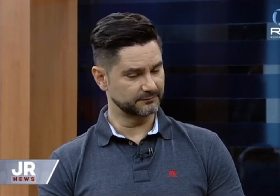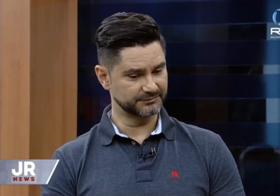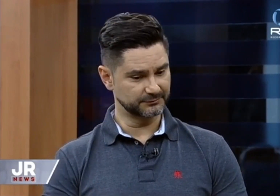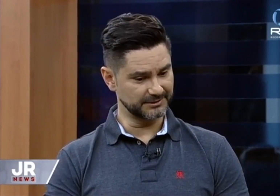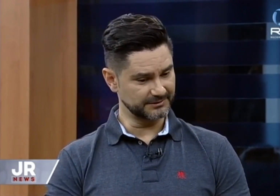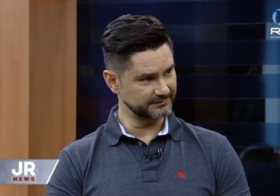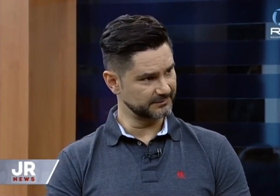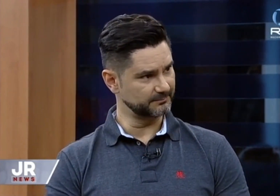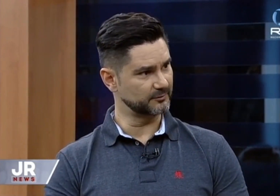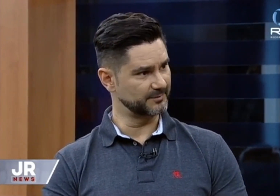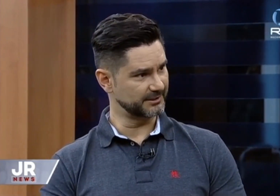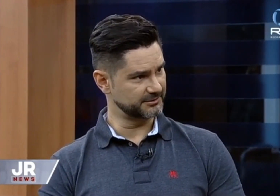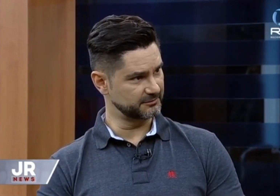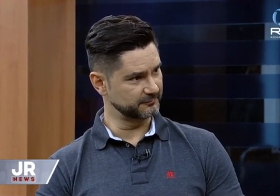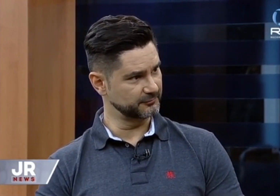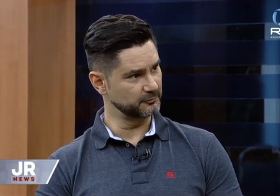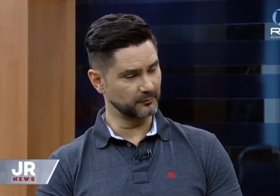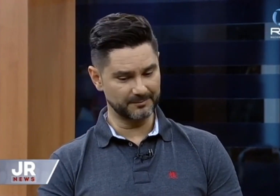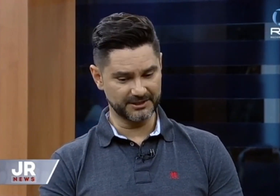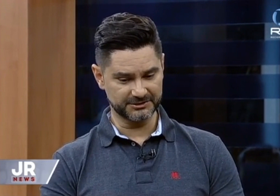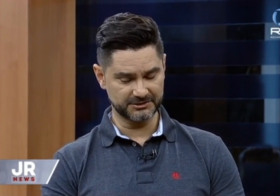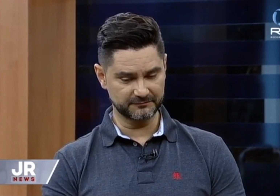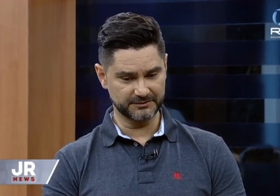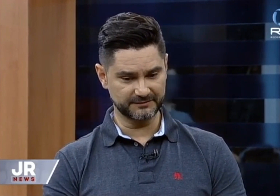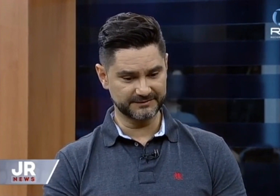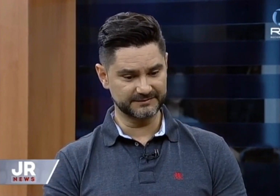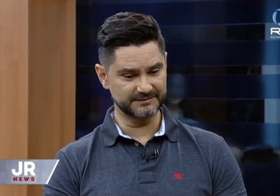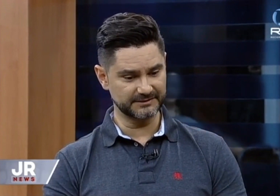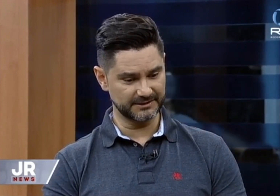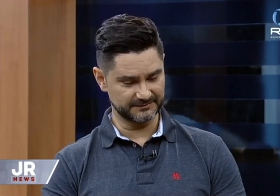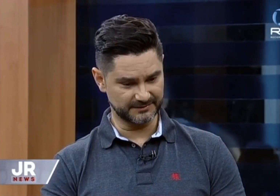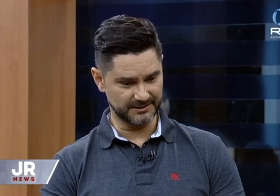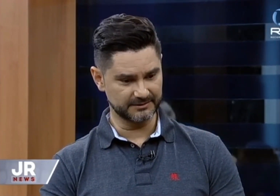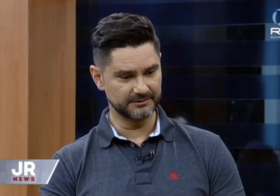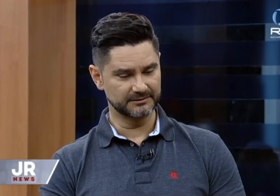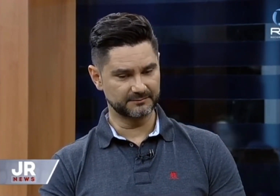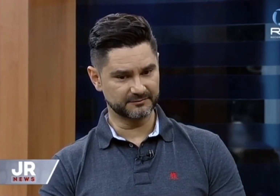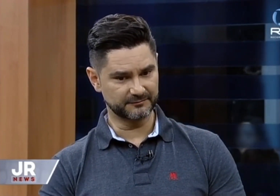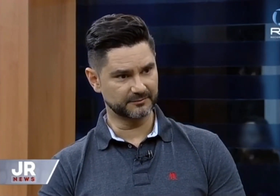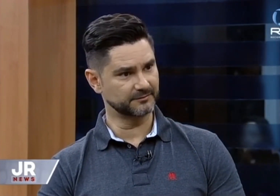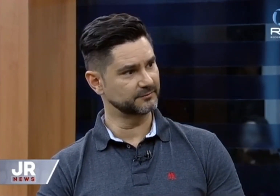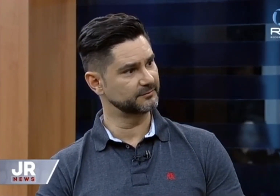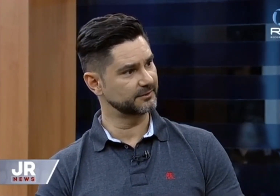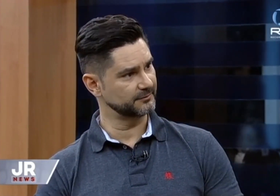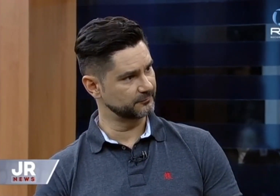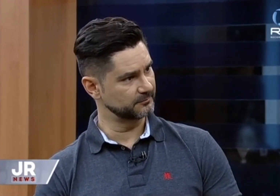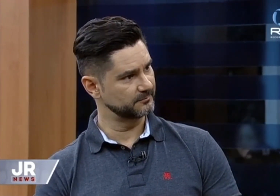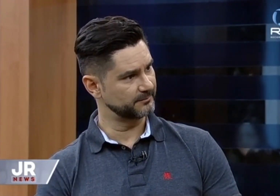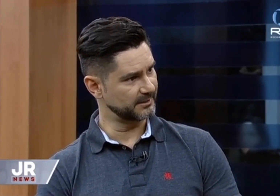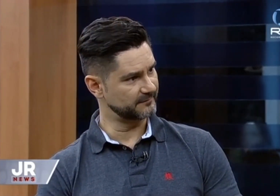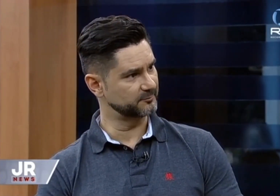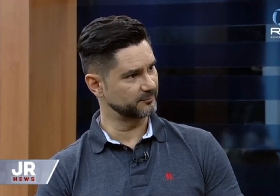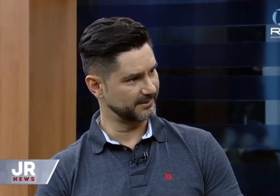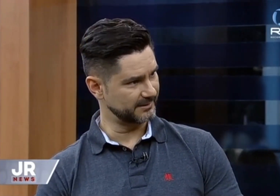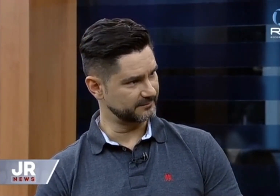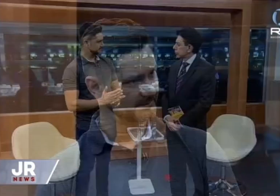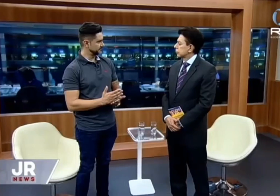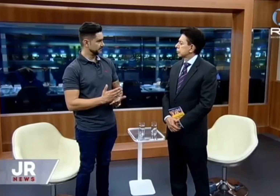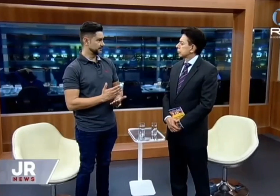Então você oraliza para o aplicativo e o aplicativo ele vai sinalizar da mesma forma que você oralizou, palavra por palavra.